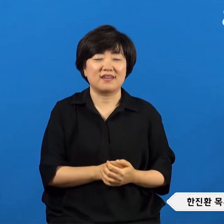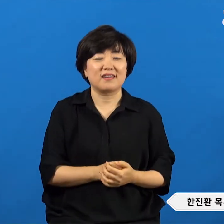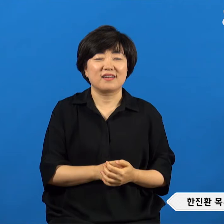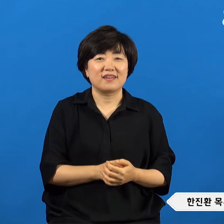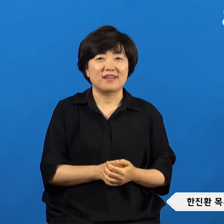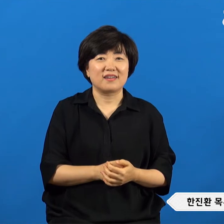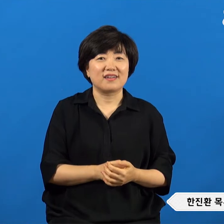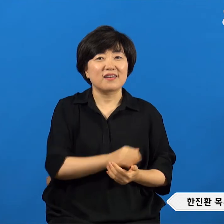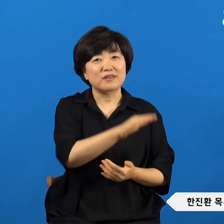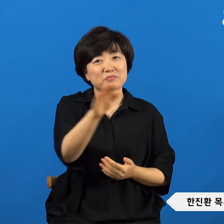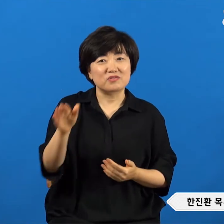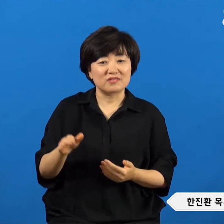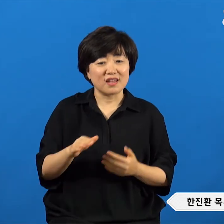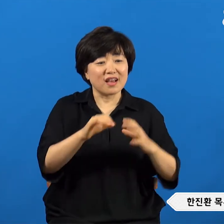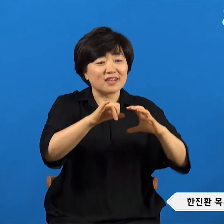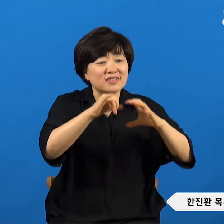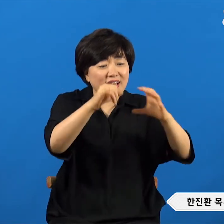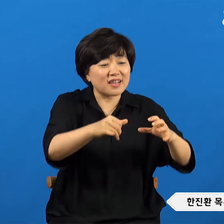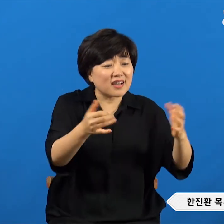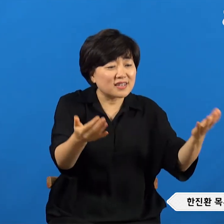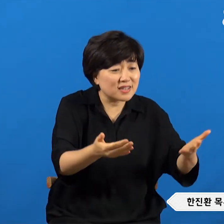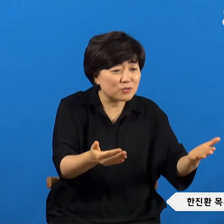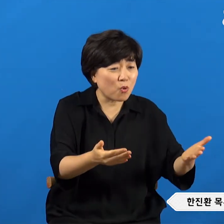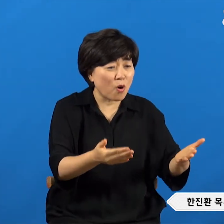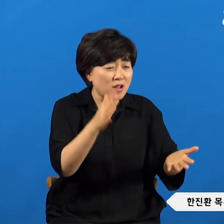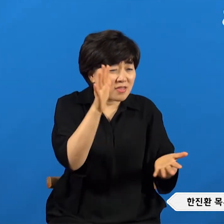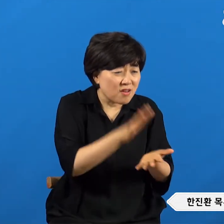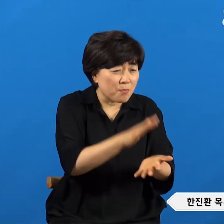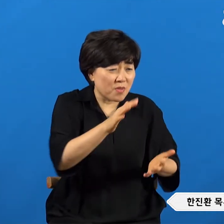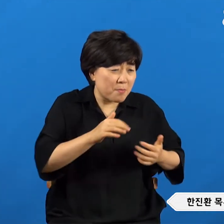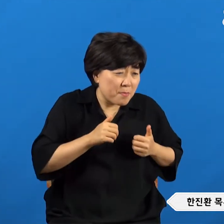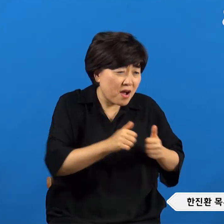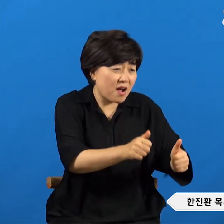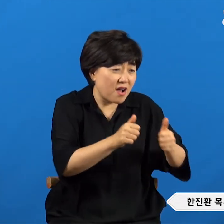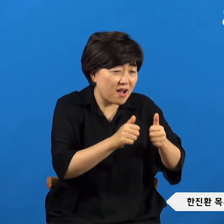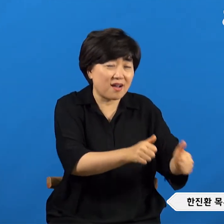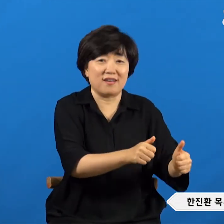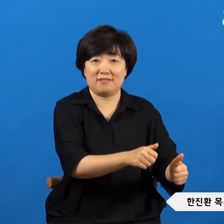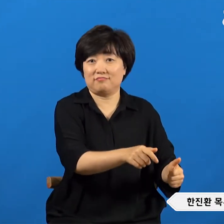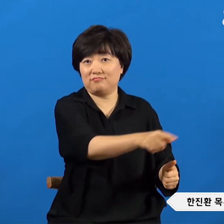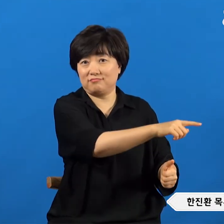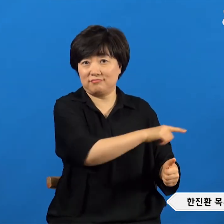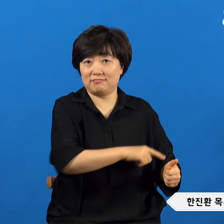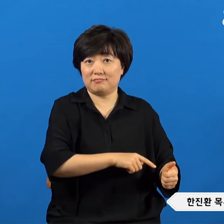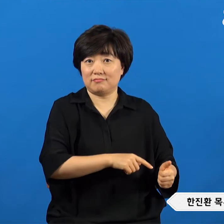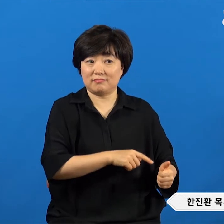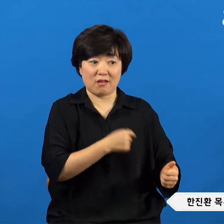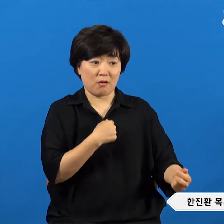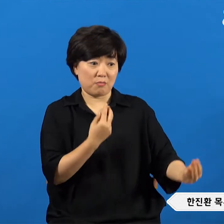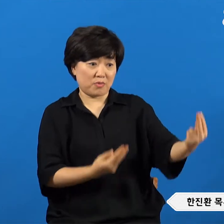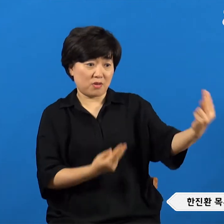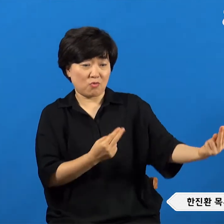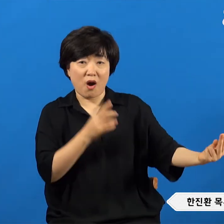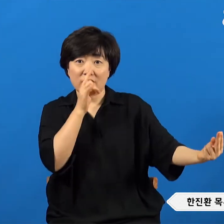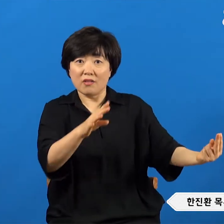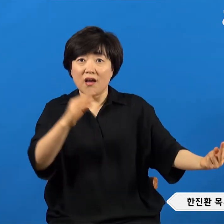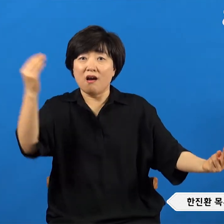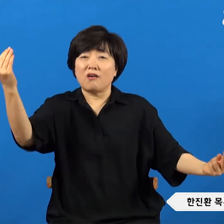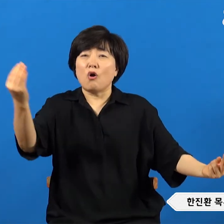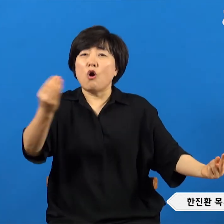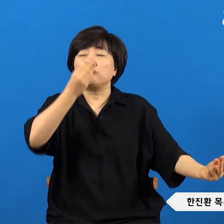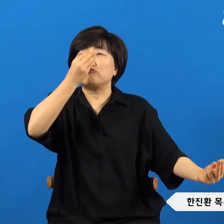여러분, 세상 일도 그렇게 열정을 불태우면서 사는데 우리는 그들하고는 비교도 할 수 없는